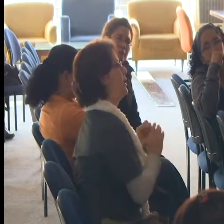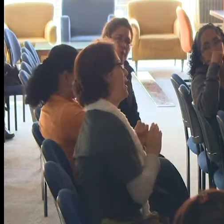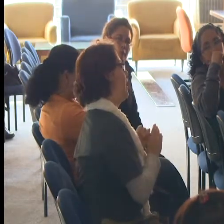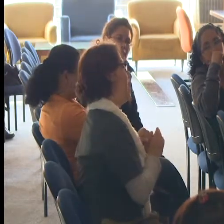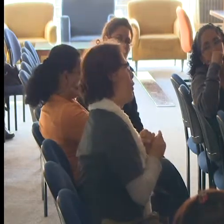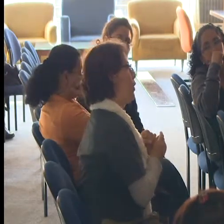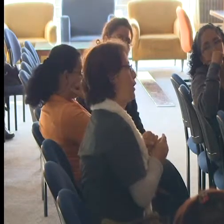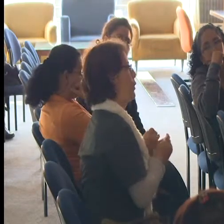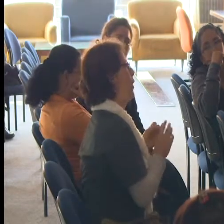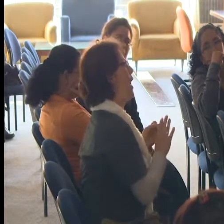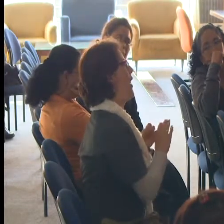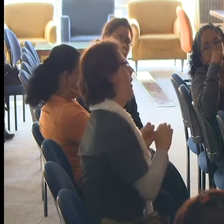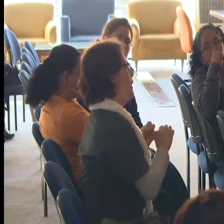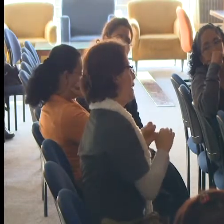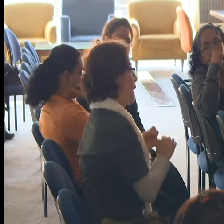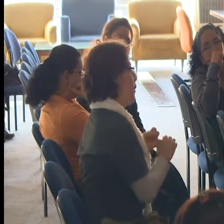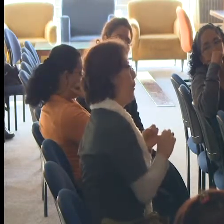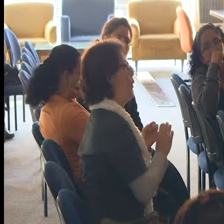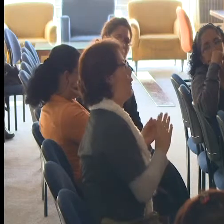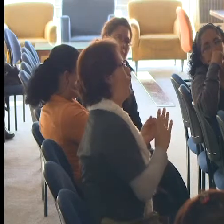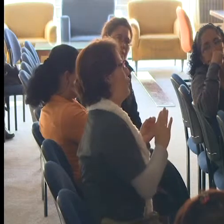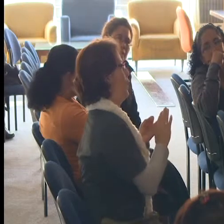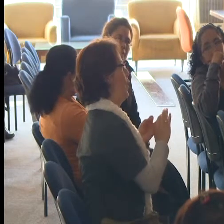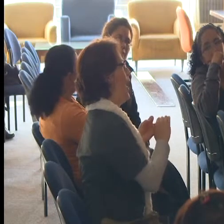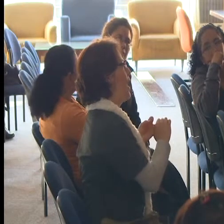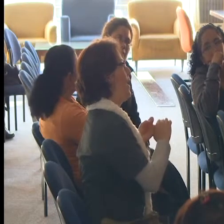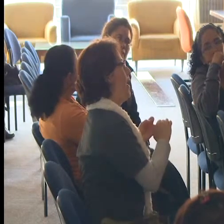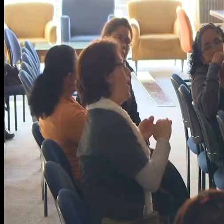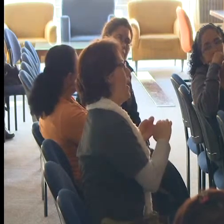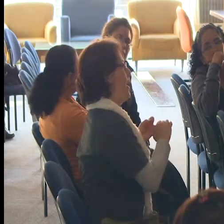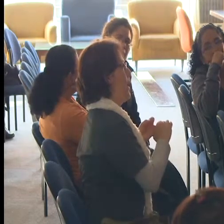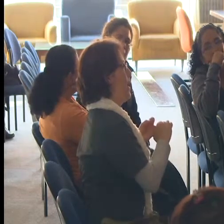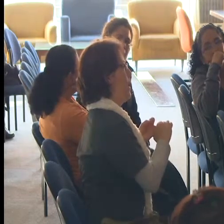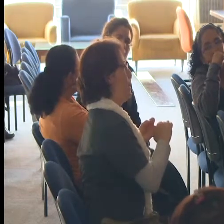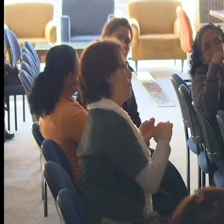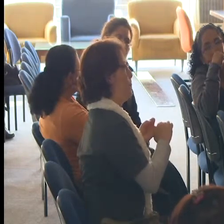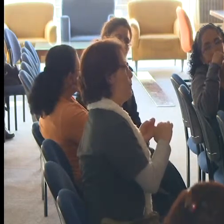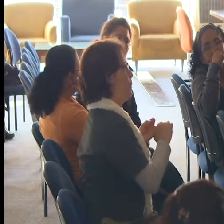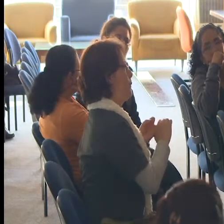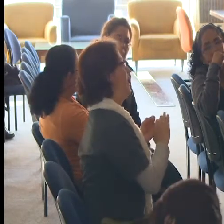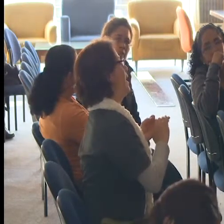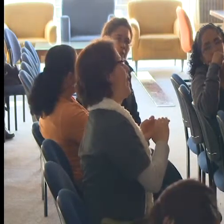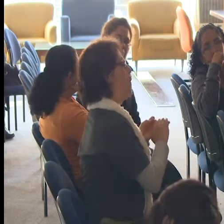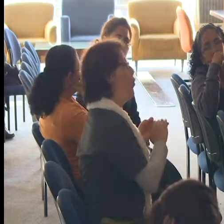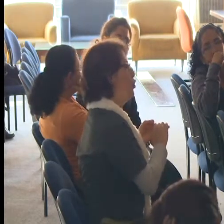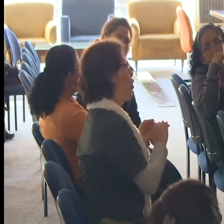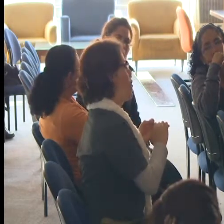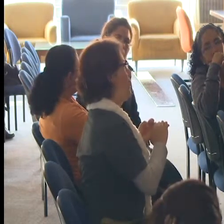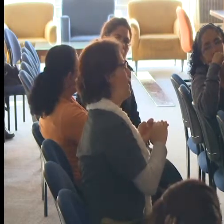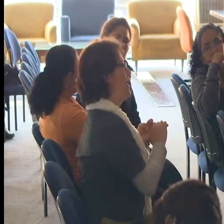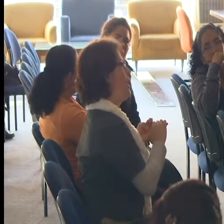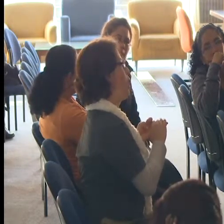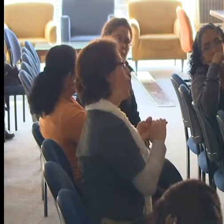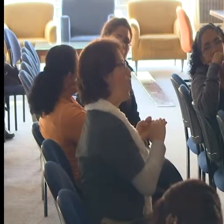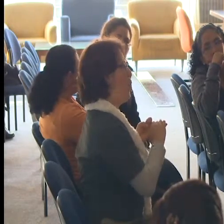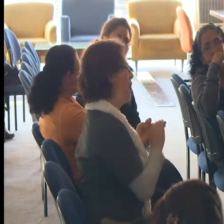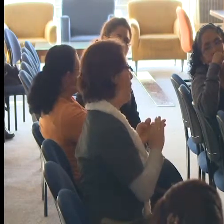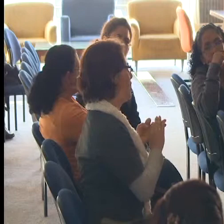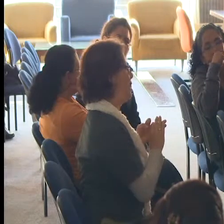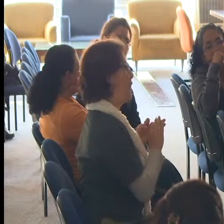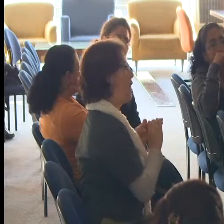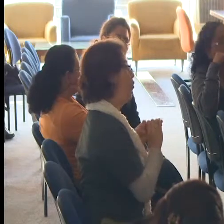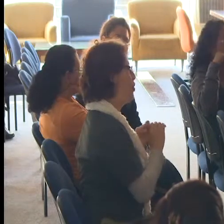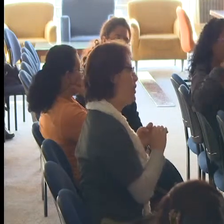está trabajando desde técnica de colocación oral, terapia miofuncional, se trabaja mucho con base en